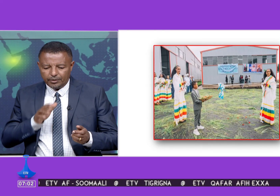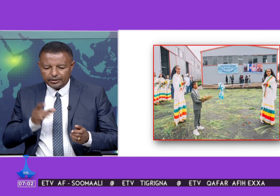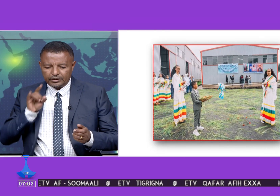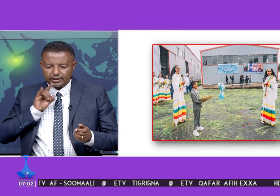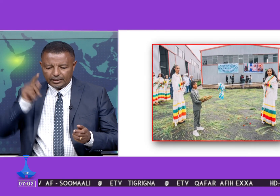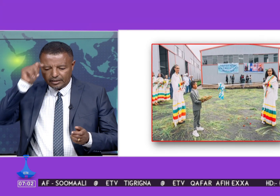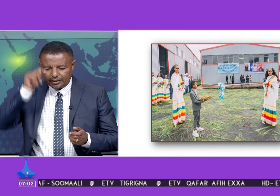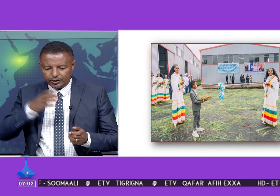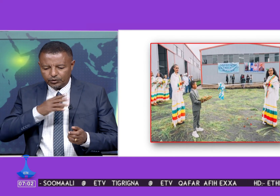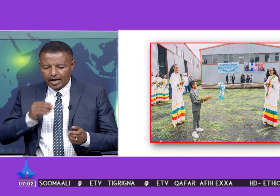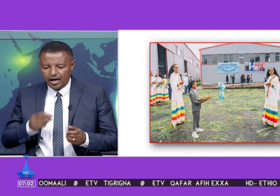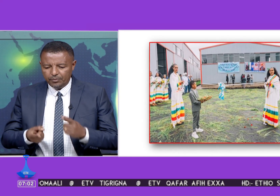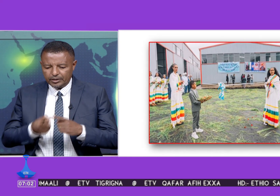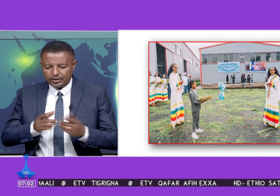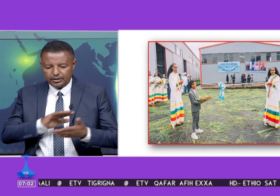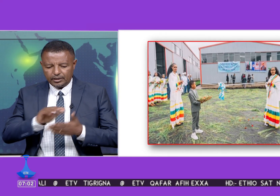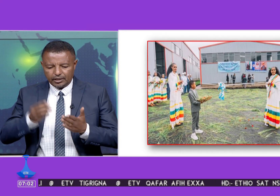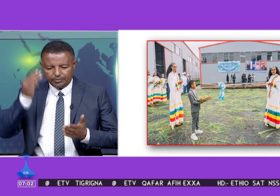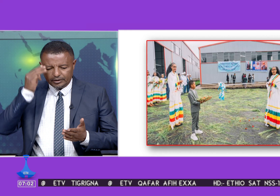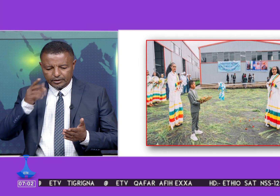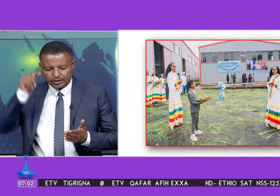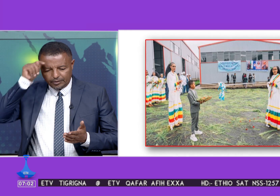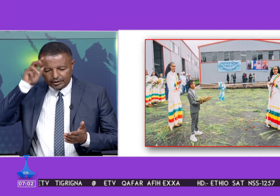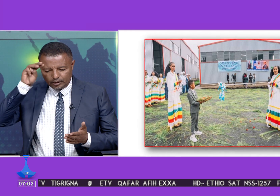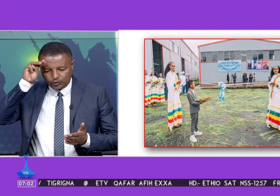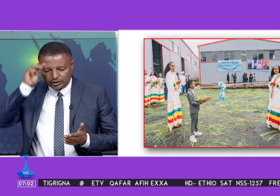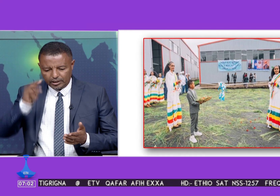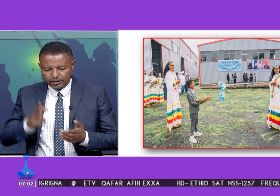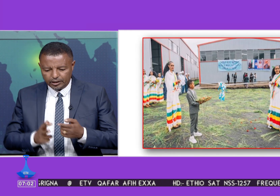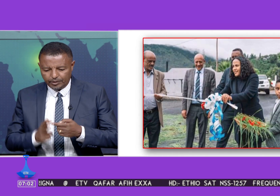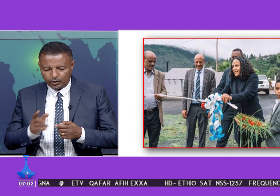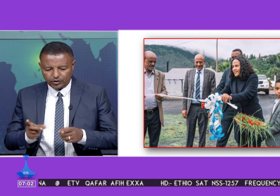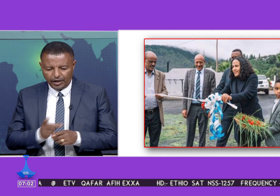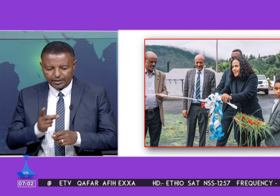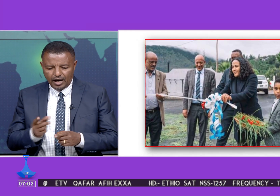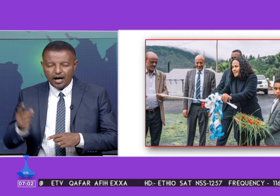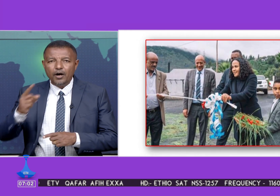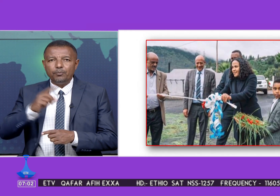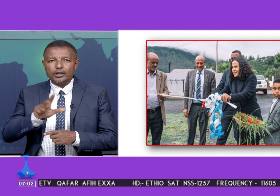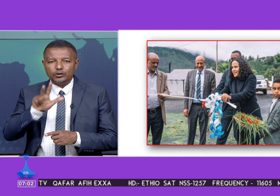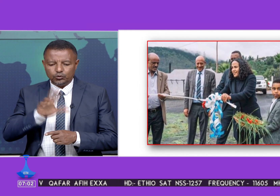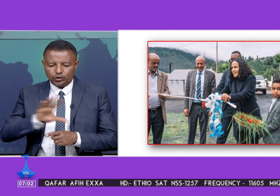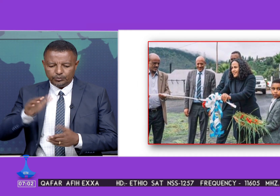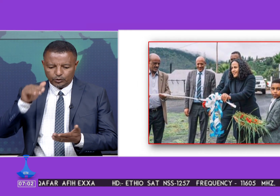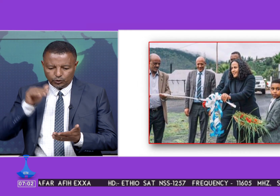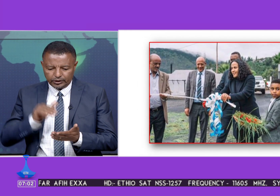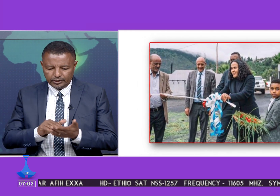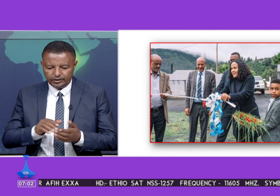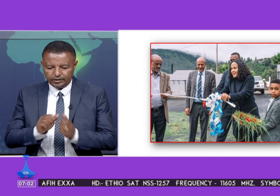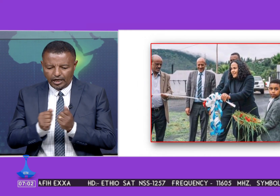እመቤት ዝናሽ ታያቸውና ምክትል ጠቅላይ ሚኒስትር ተመስገን ጥሩነህ የመረቁት ፋብሪካ በቀን 300 ሺህ